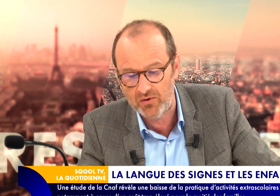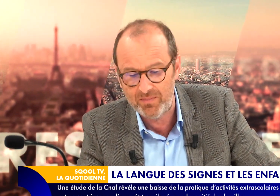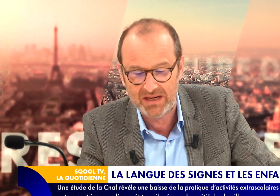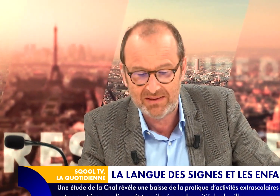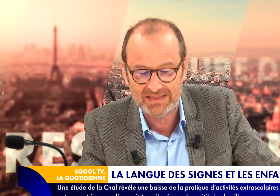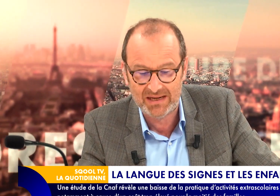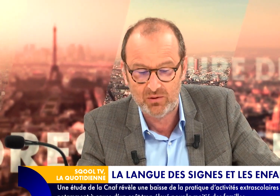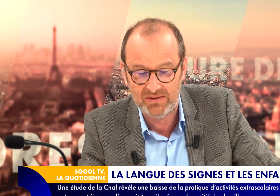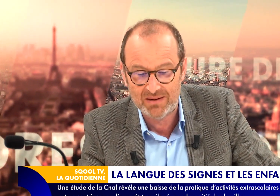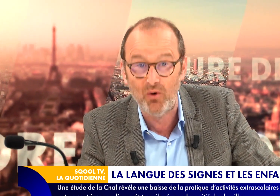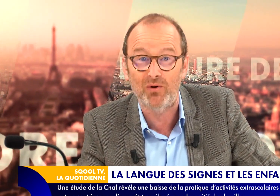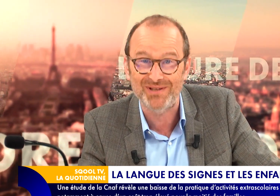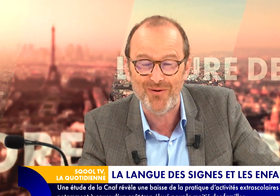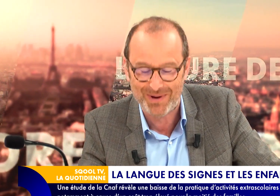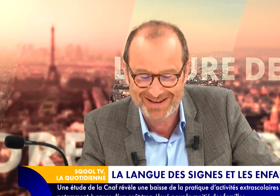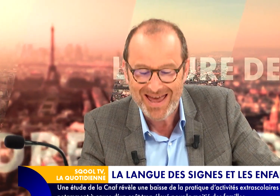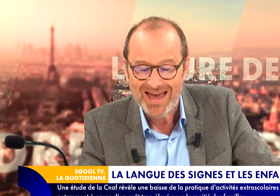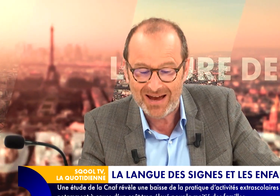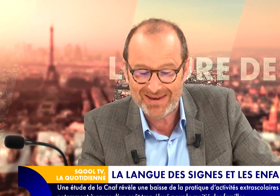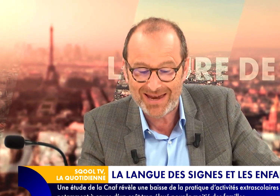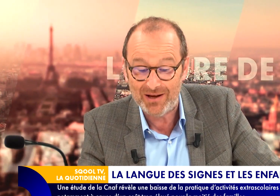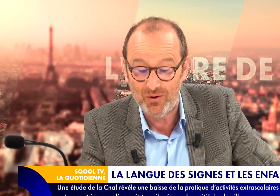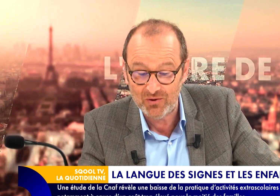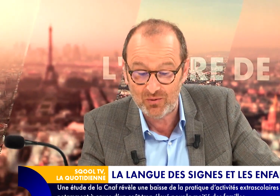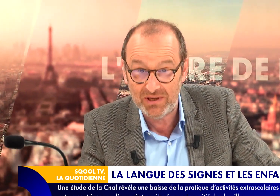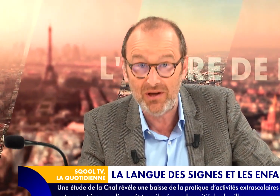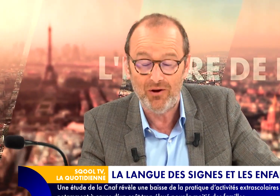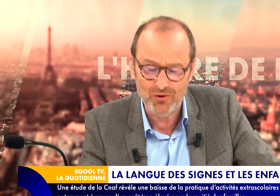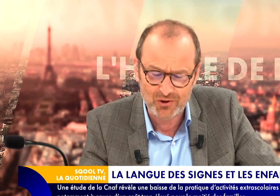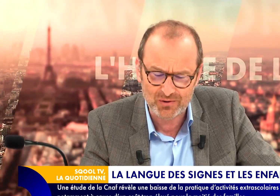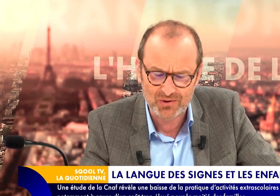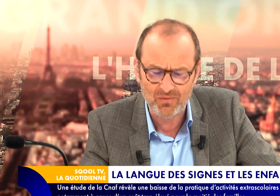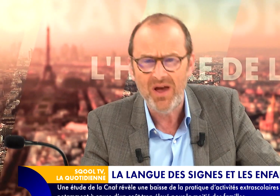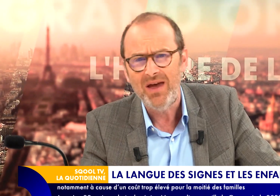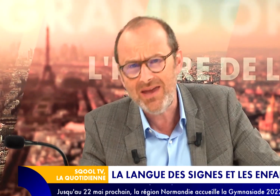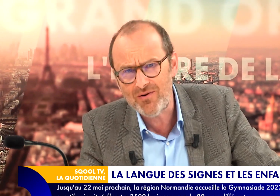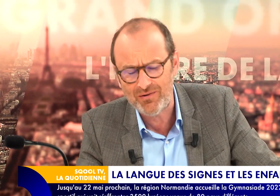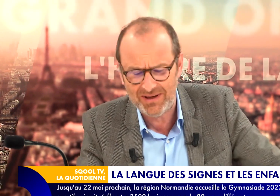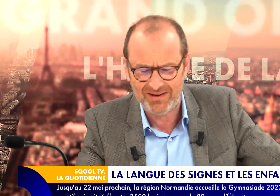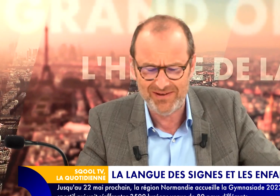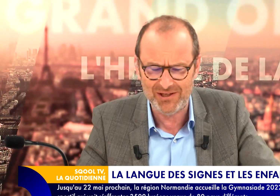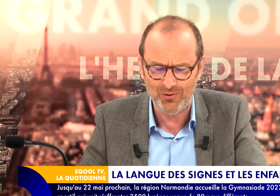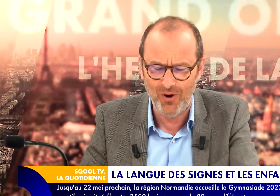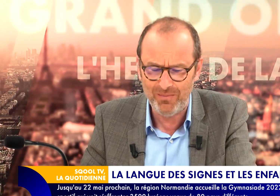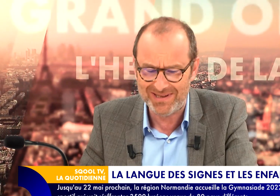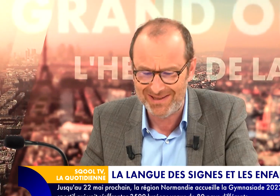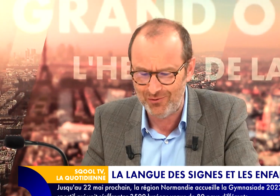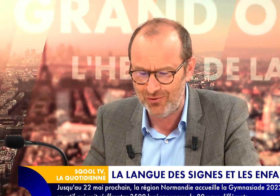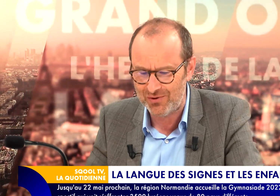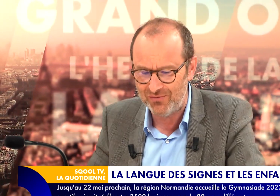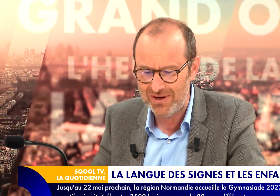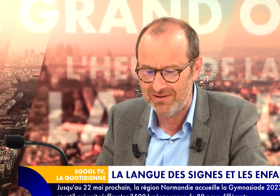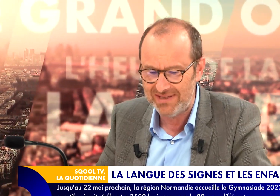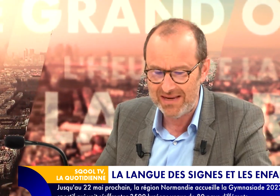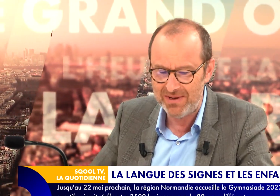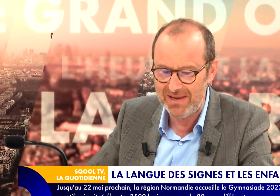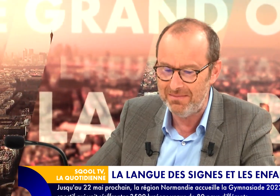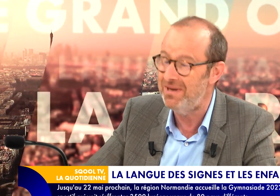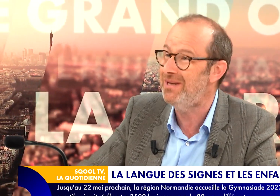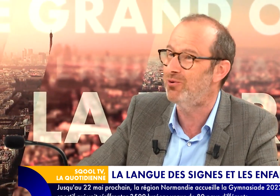on va en parler avec sérieux évidemment, on va aussi en parler avec un grand sourire, en chanson et en chorégraphie. J'ai le grand plaisir de recevoir Seb et Mélie.